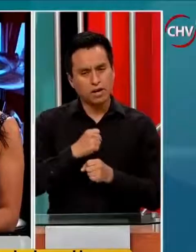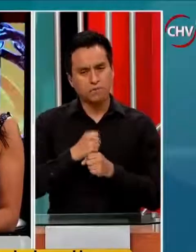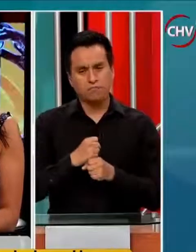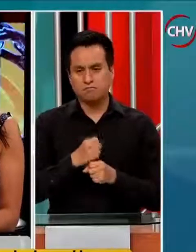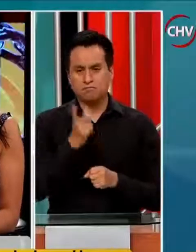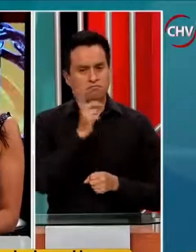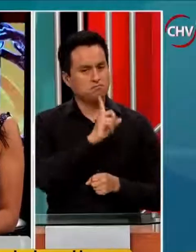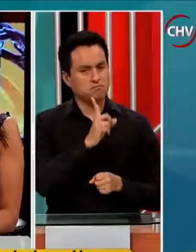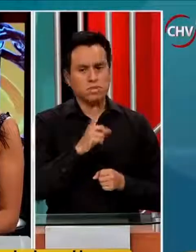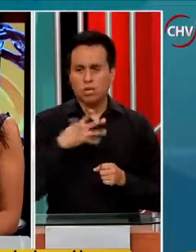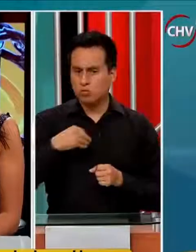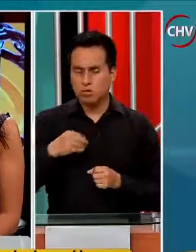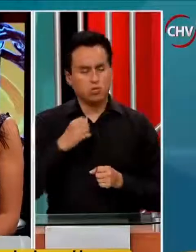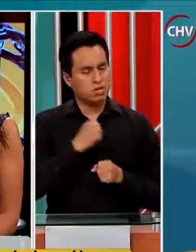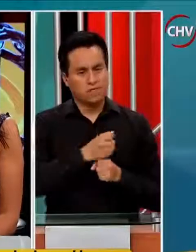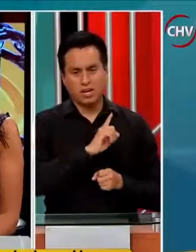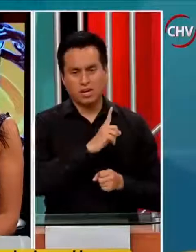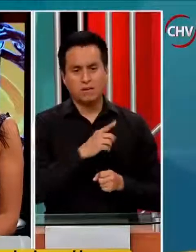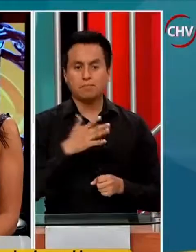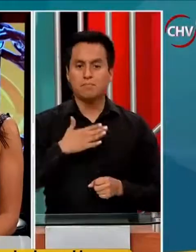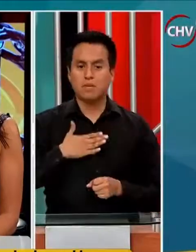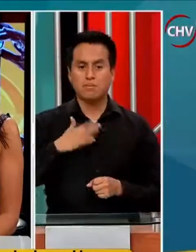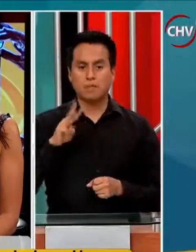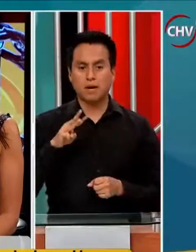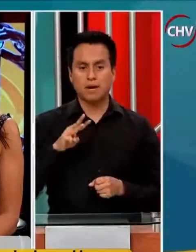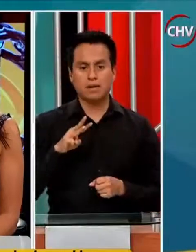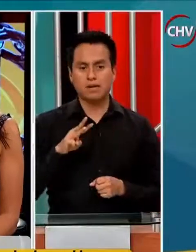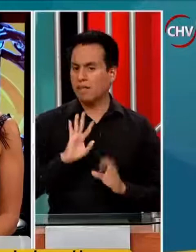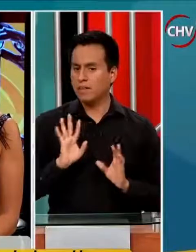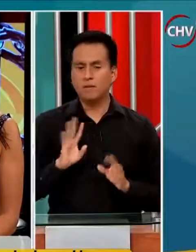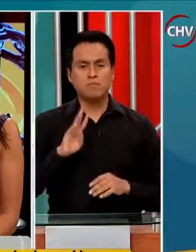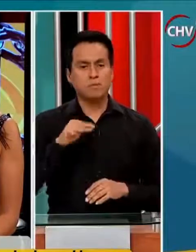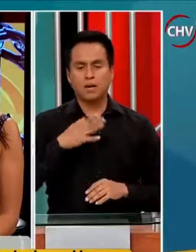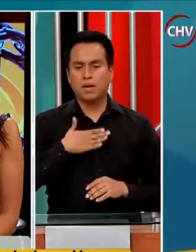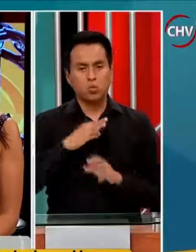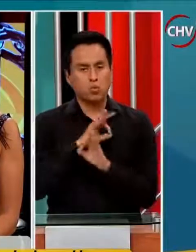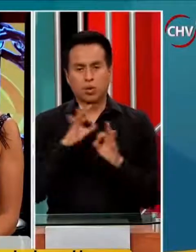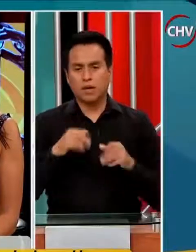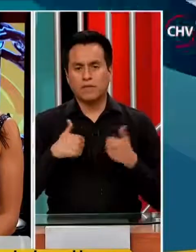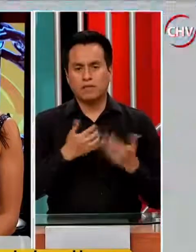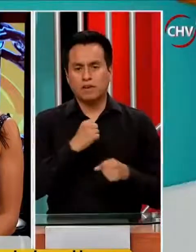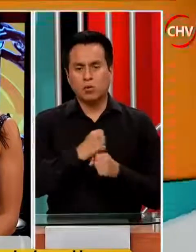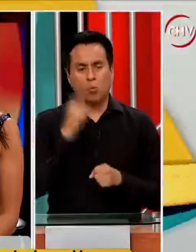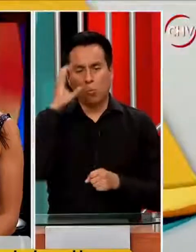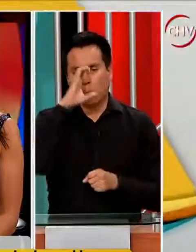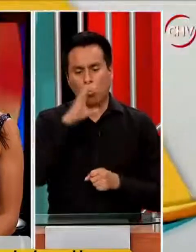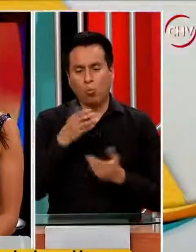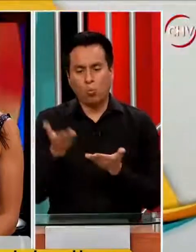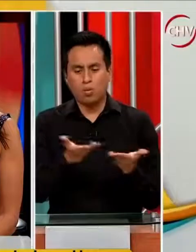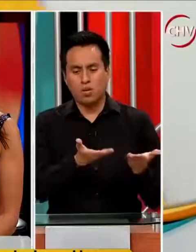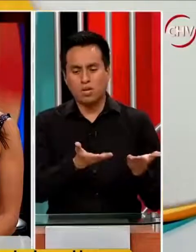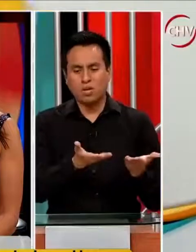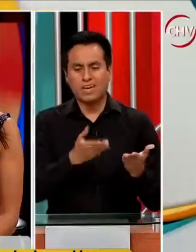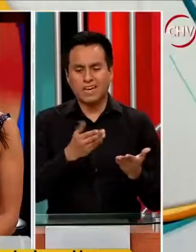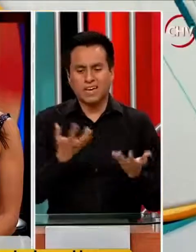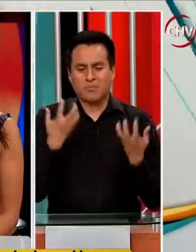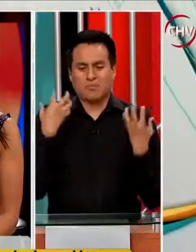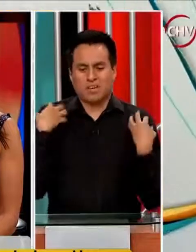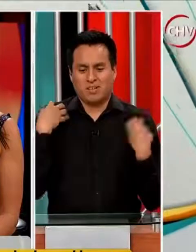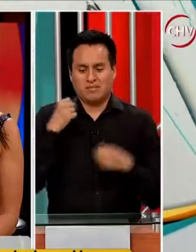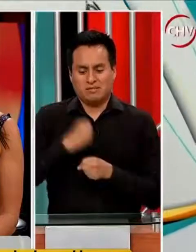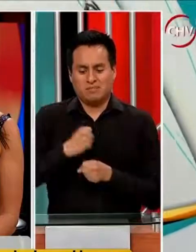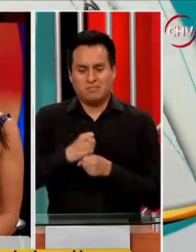una mujer, hijos? No, nada. ¿Nada? Nunca le quiso buscar un trabajo. Y cuando le buscó trabajo, le hacía ir al trabajo.